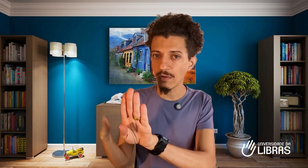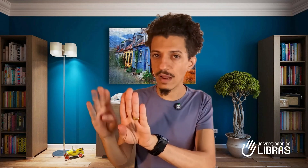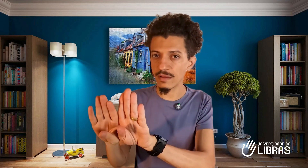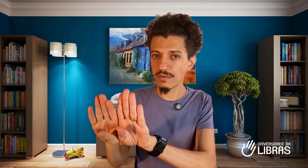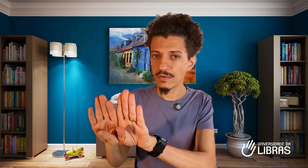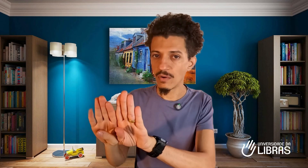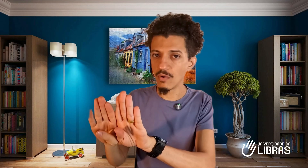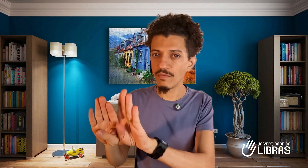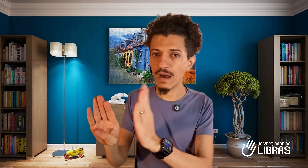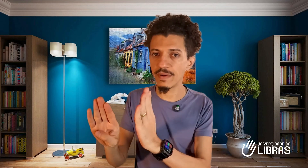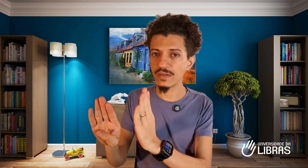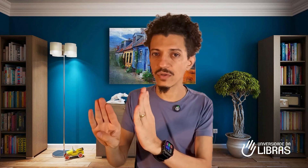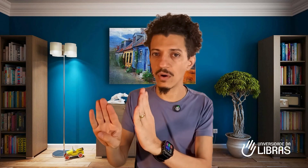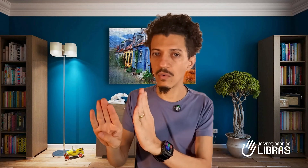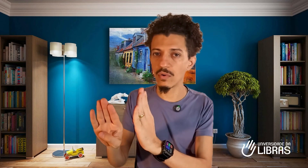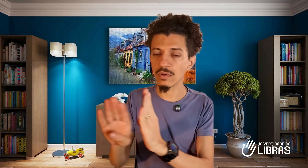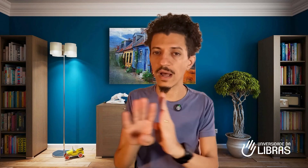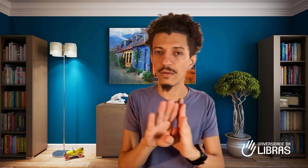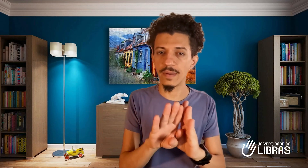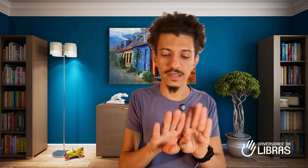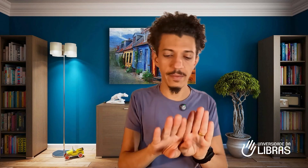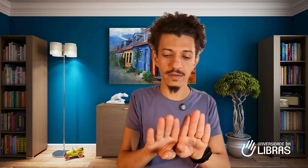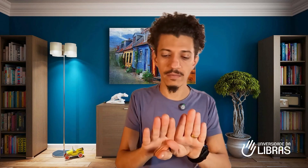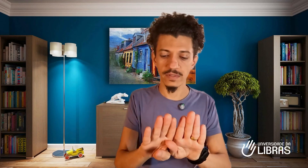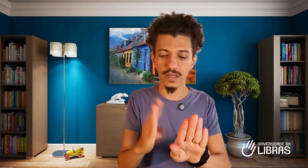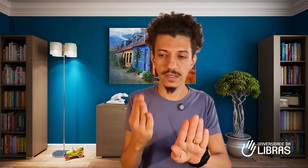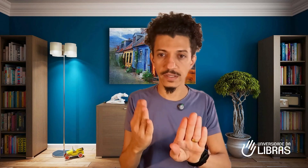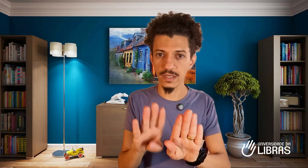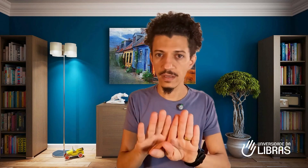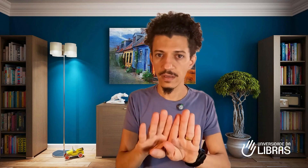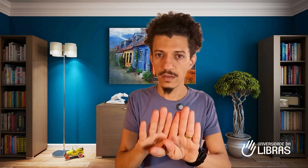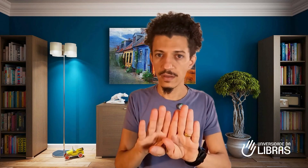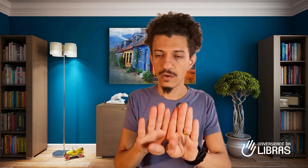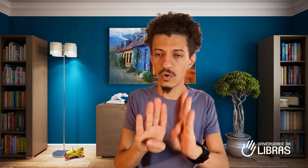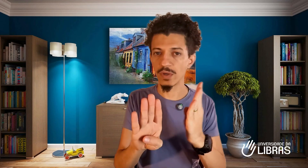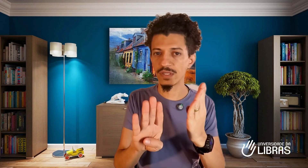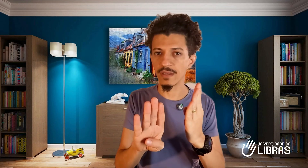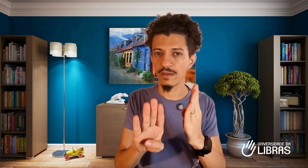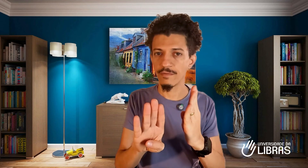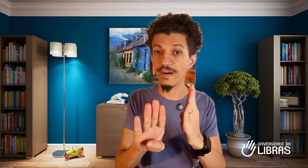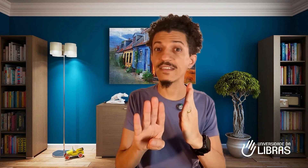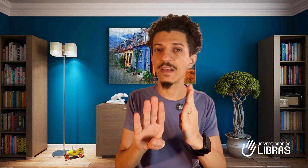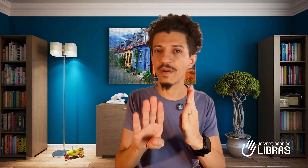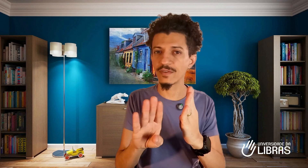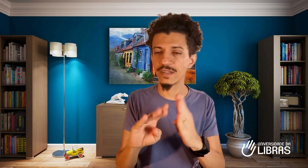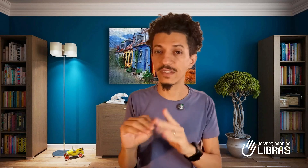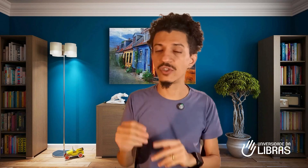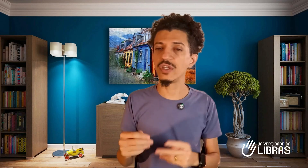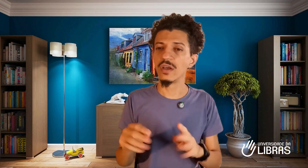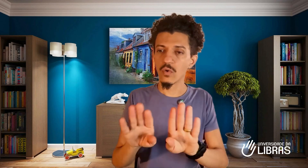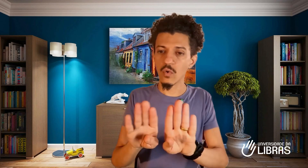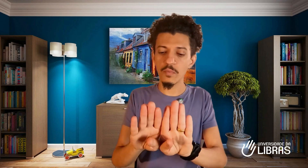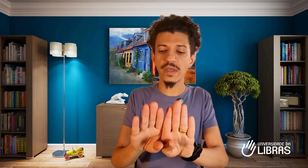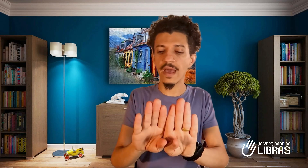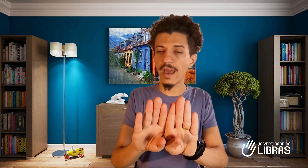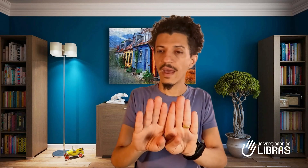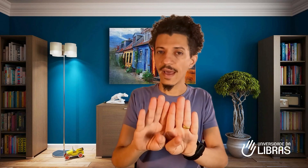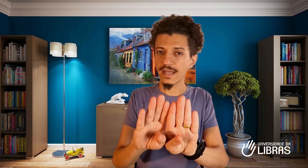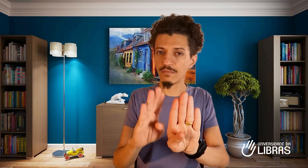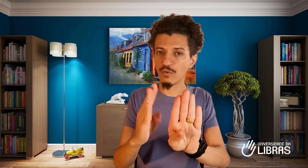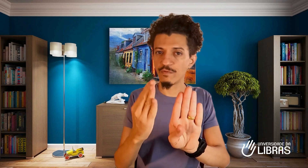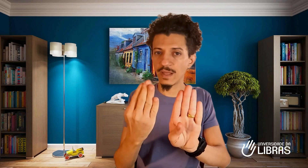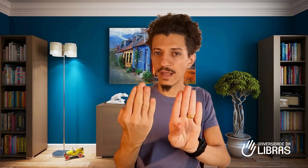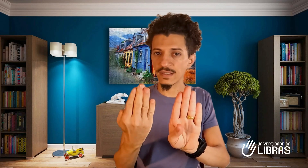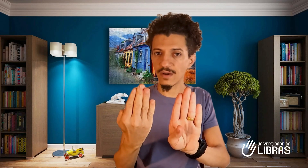abrir só um lado, ou vai abrir só o outro lado, percebe? Então, seria assim ou assim. Faz aí para você sentir como que é